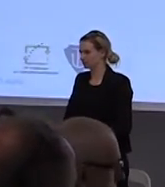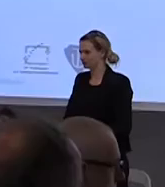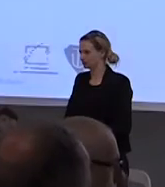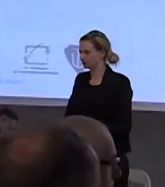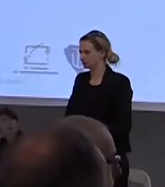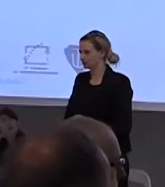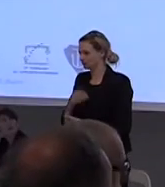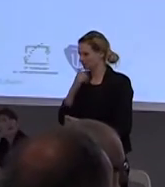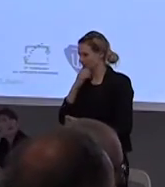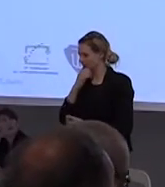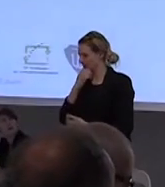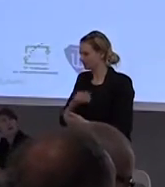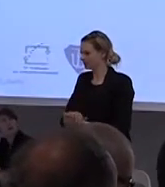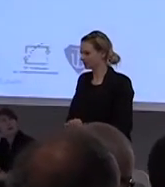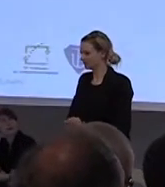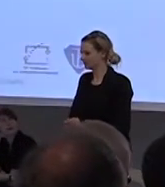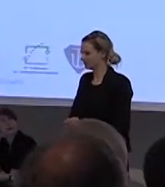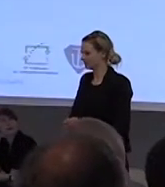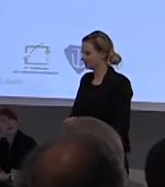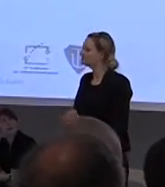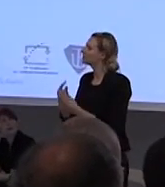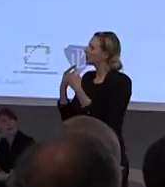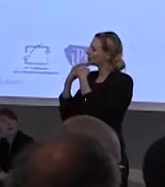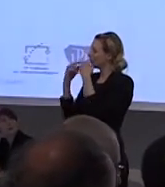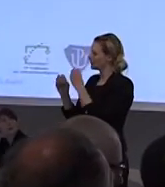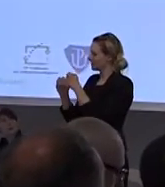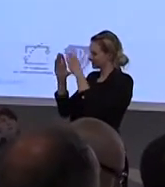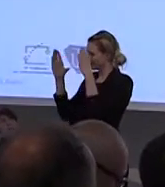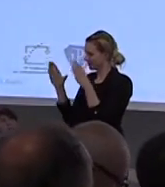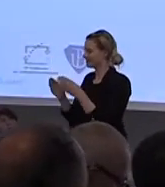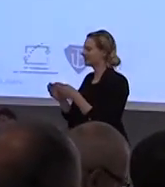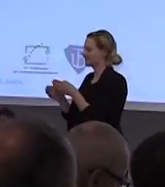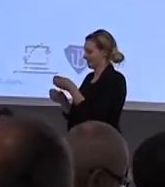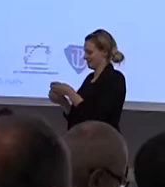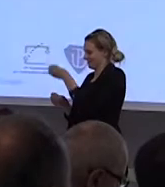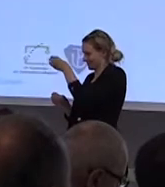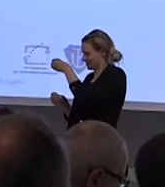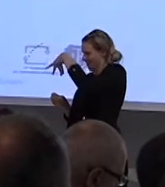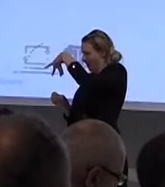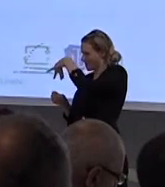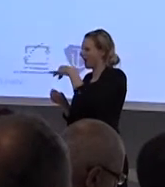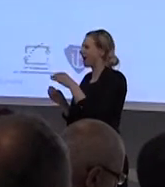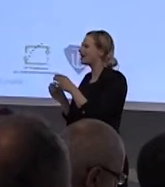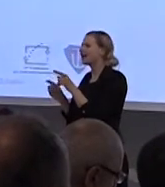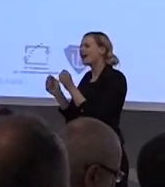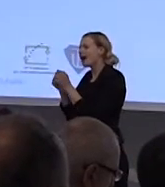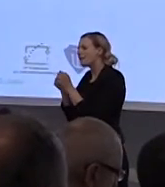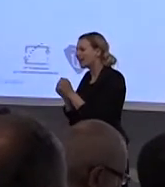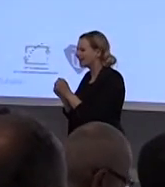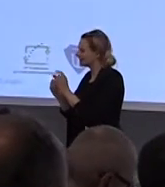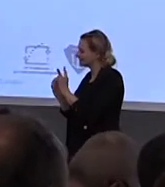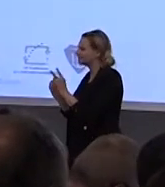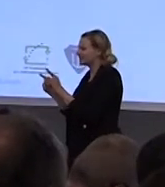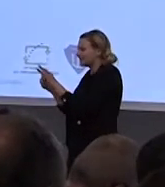a different pattern. A když si tento světonázor představíme jako takový kaleidoskop, tak si představme, že